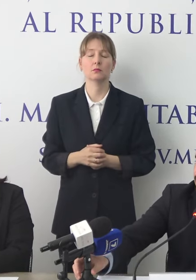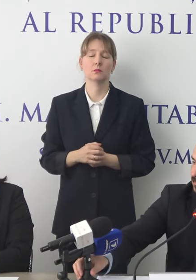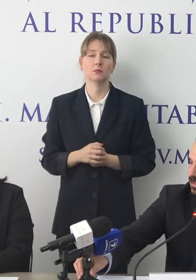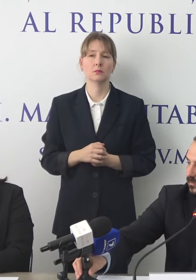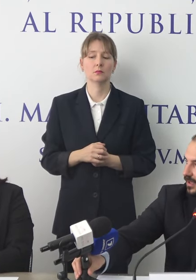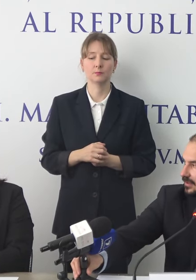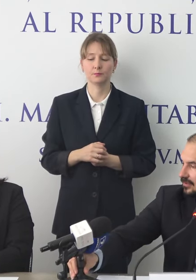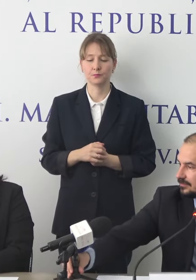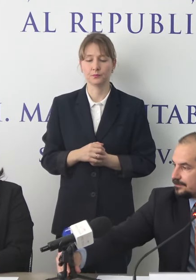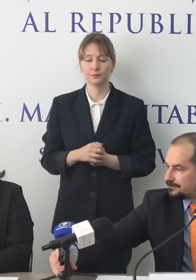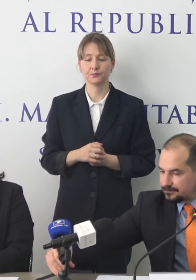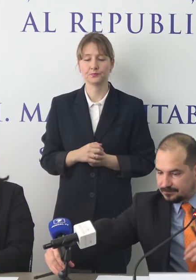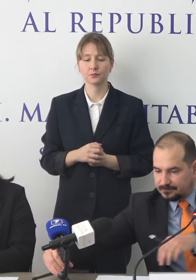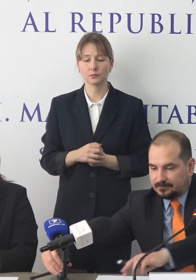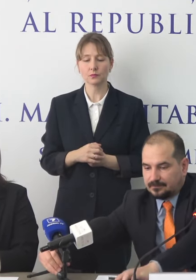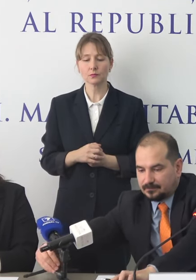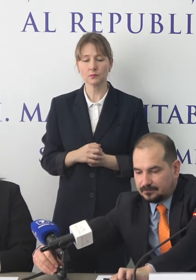intervenția sa. Maha, te rog.